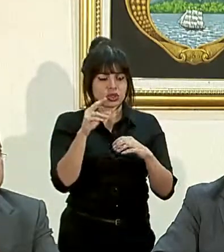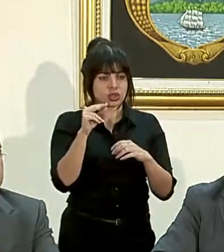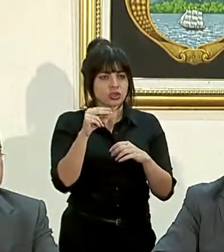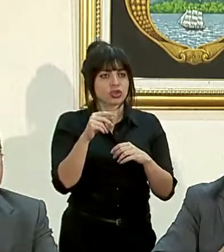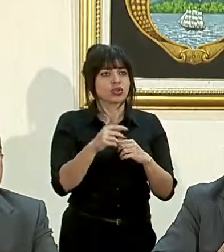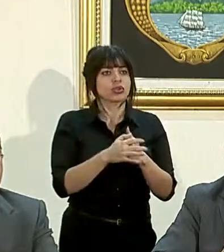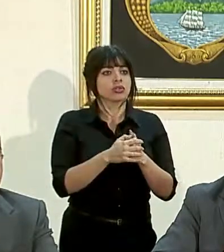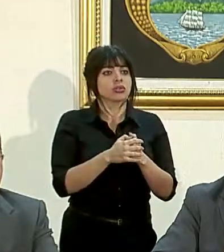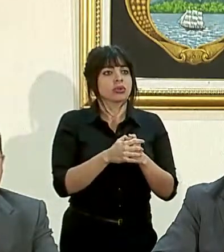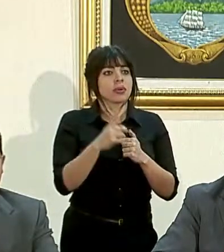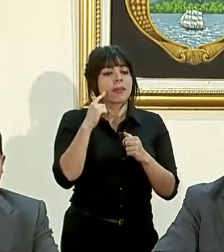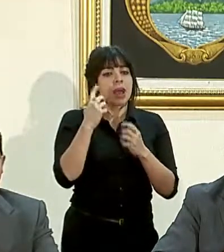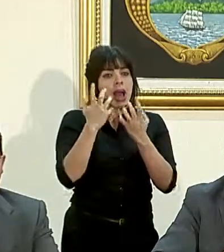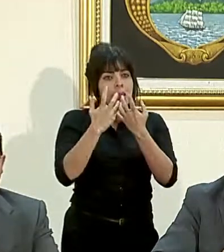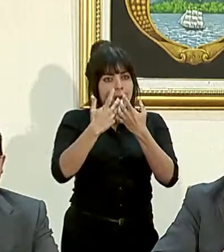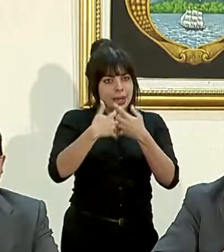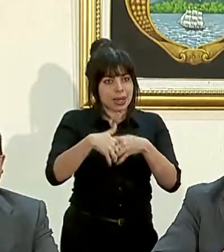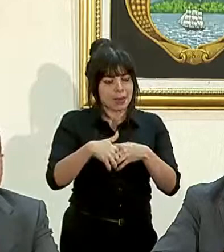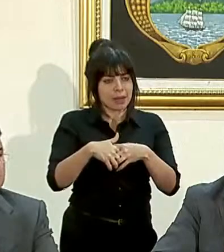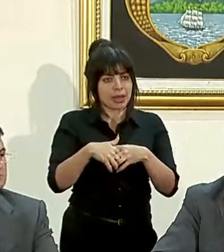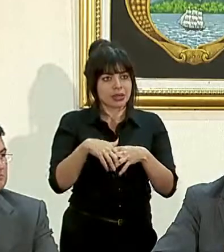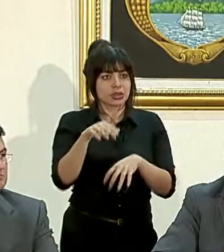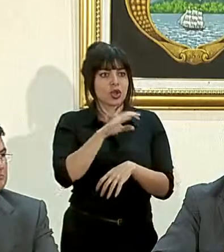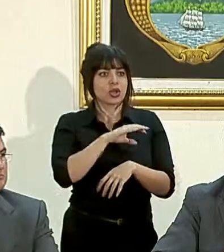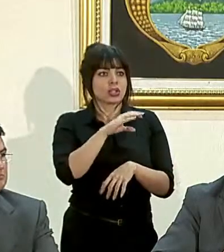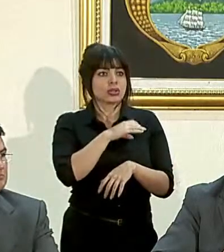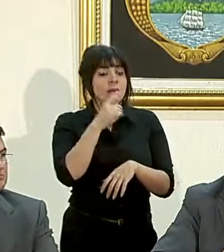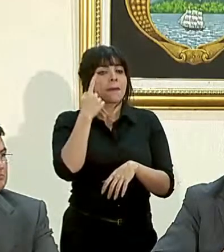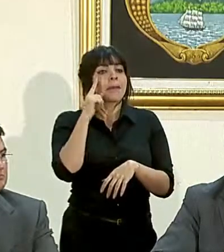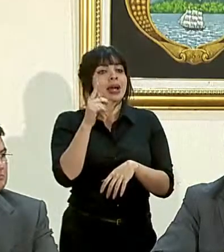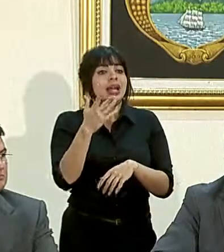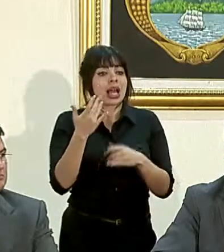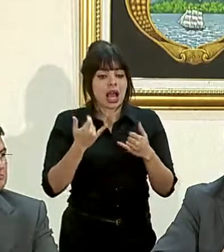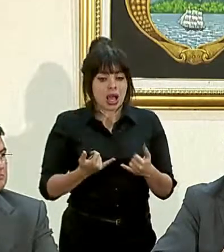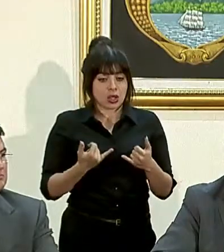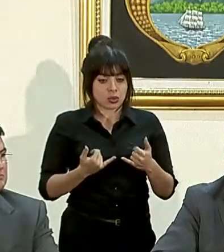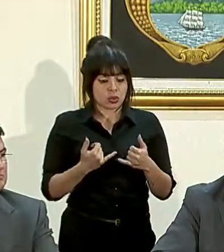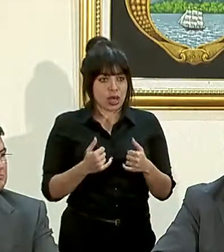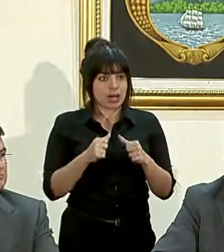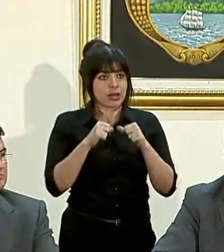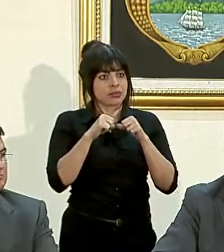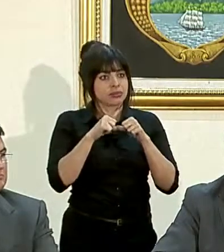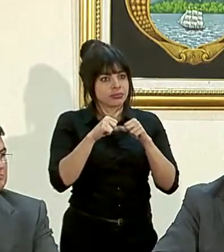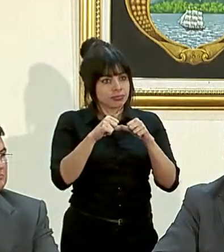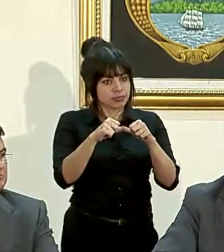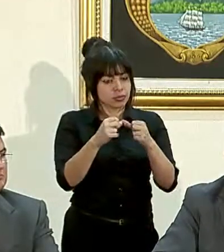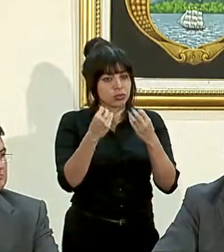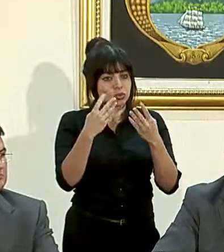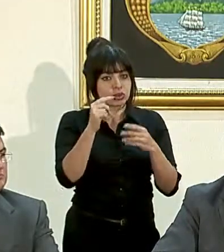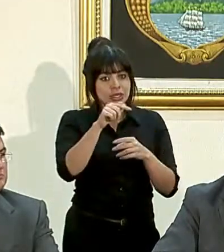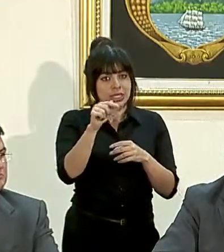en amalgamar las condiciones para que las actuales se mantengan,